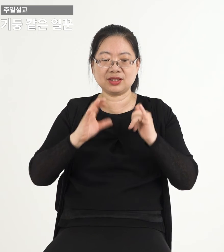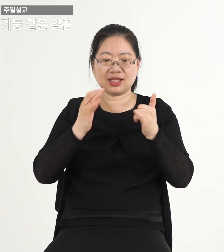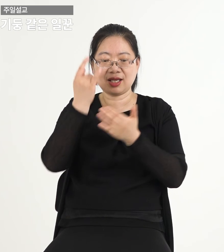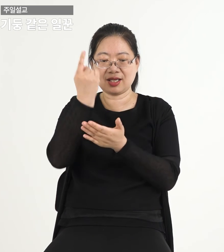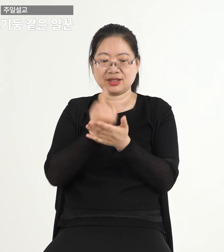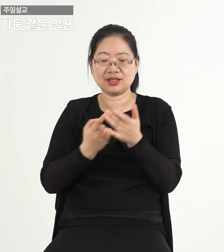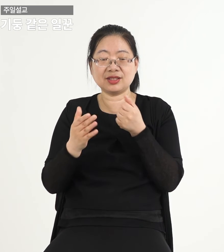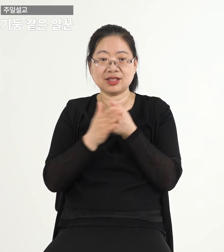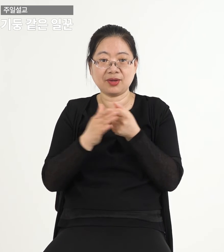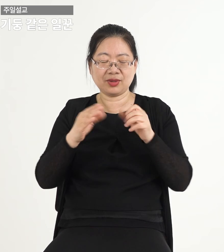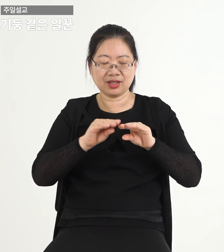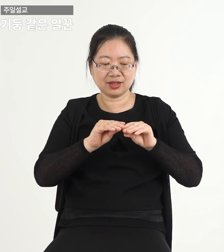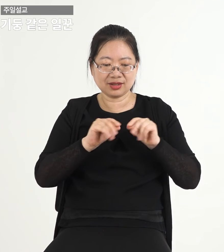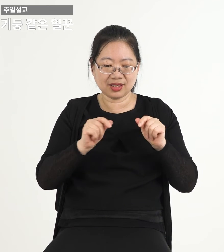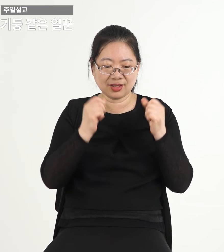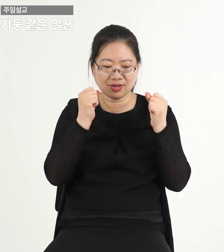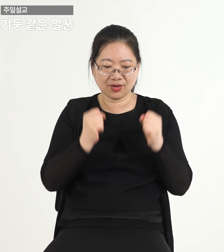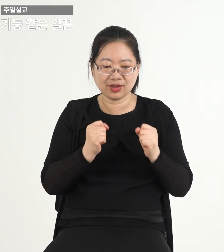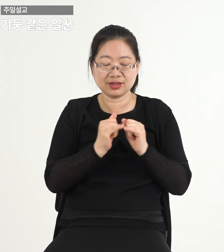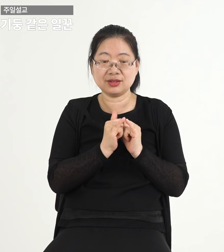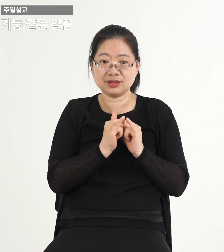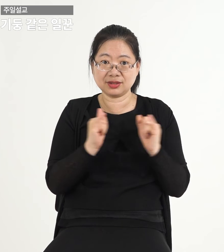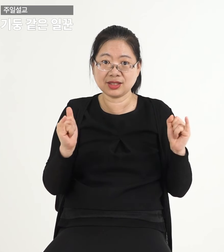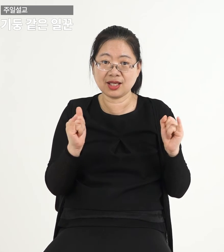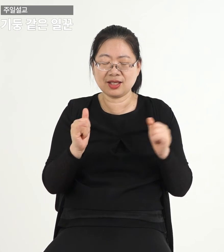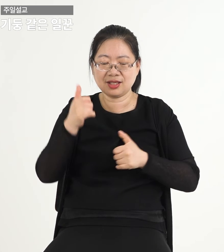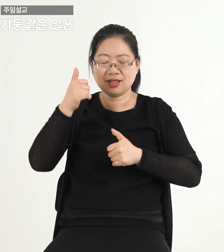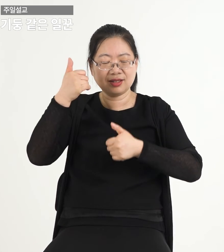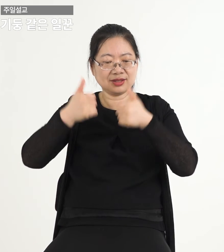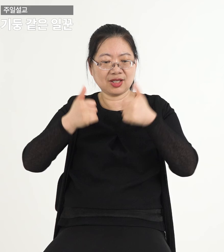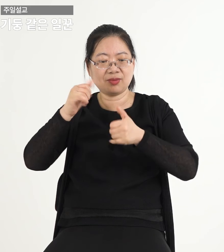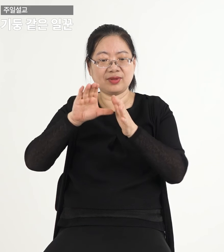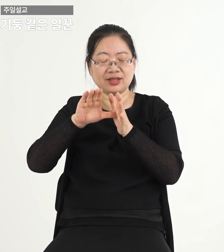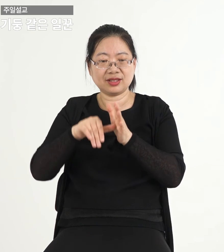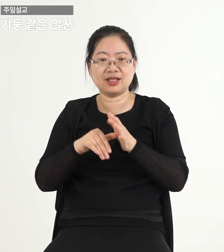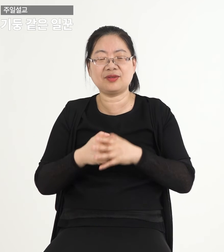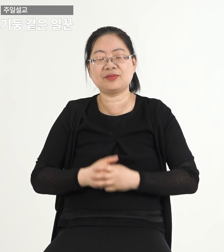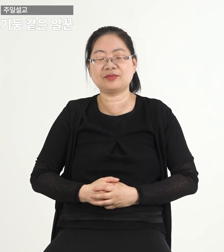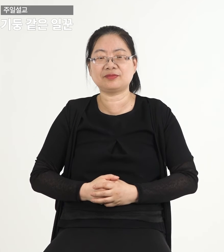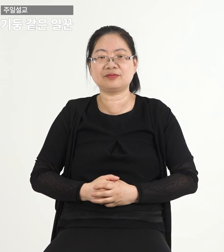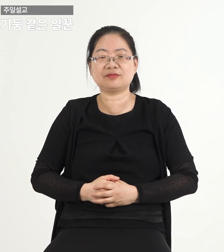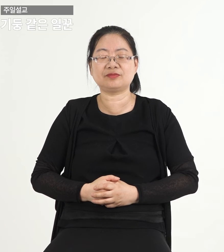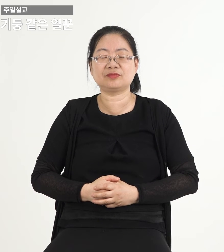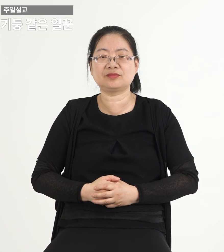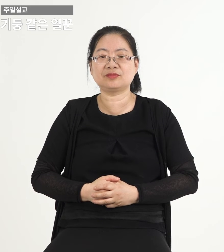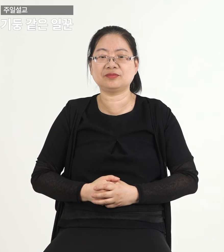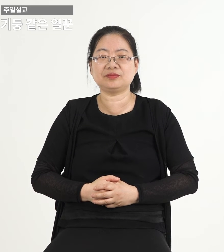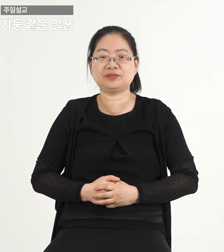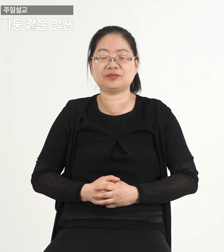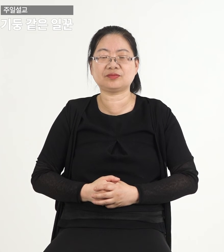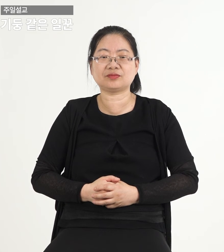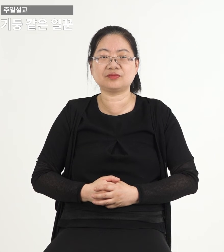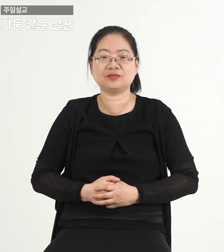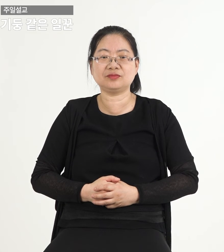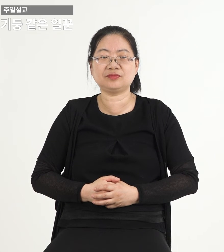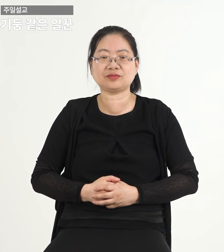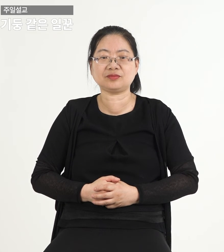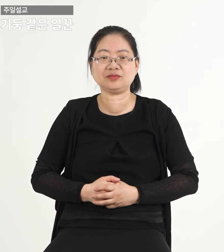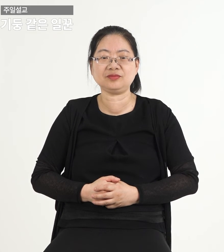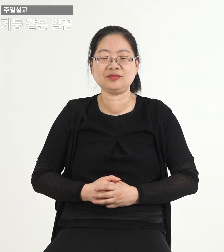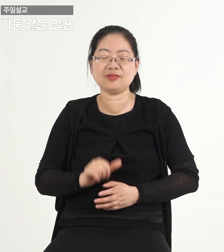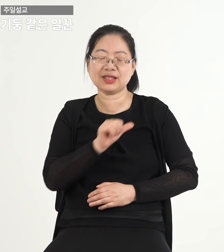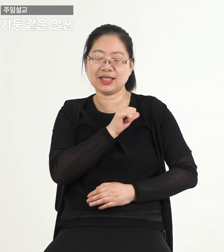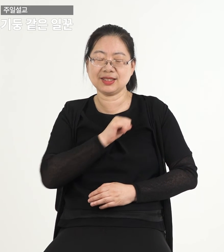임함에 땅에 거하는 자들을 시험할 때라. 자, 무슨 얘기냐면 여기